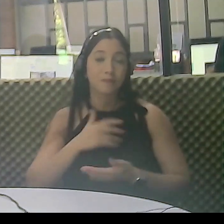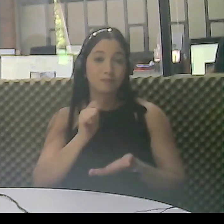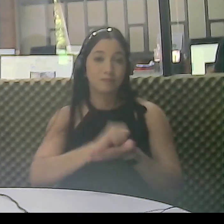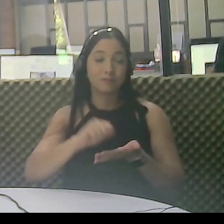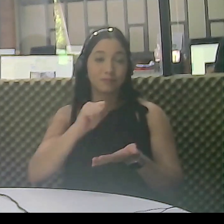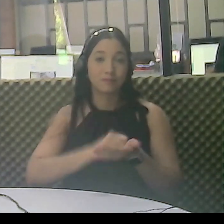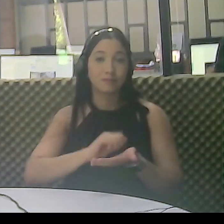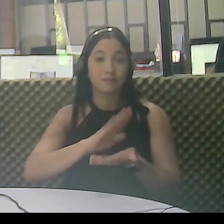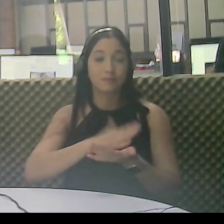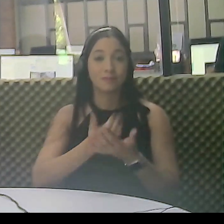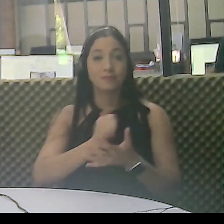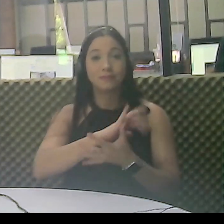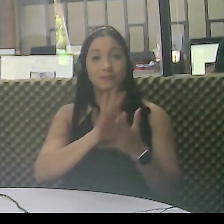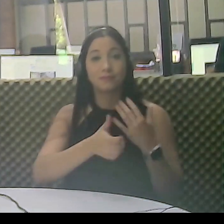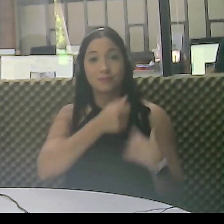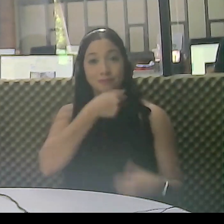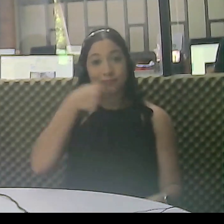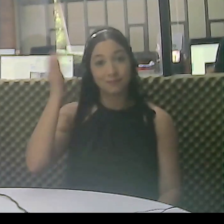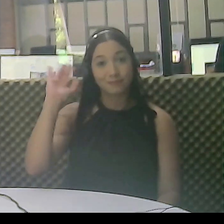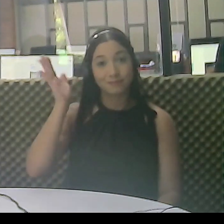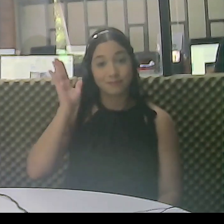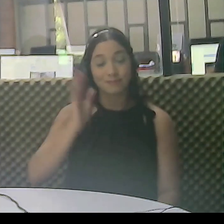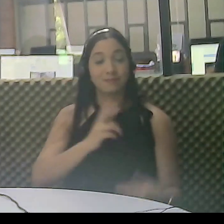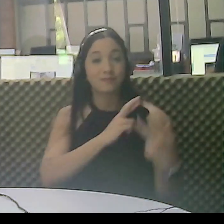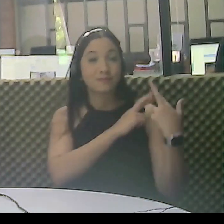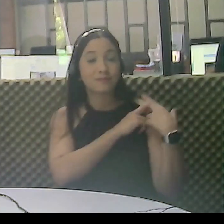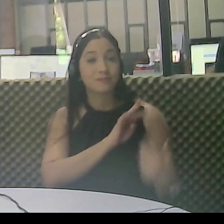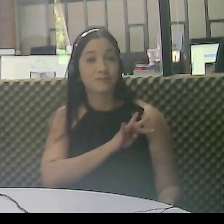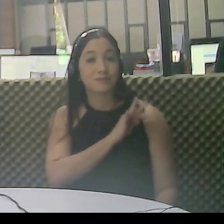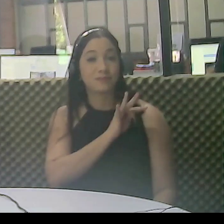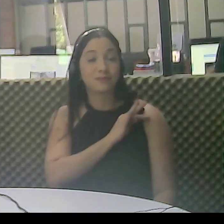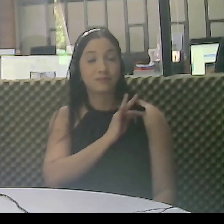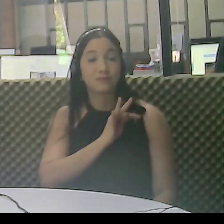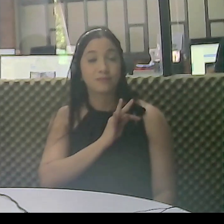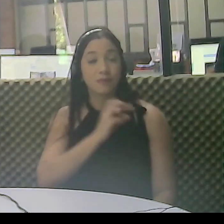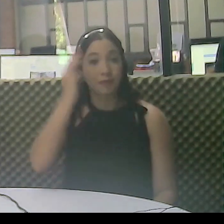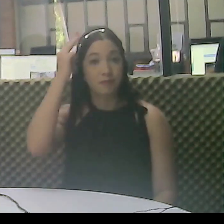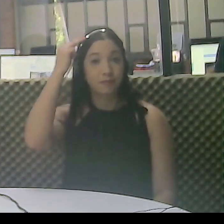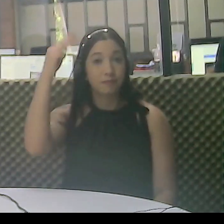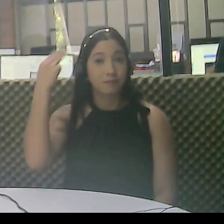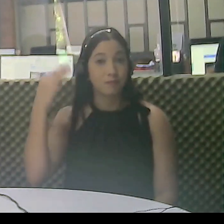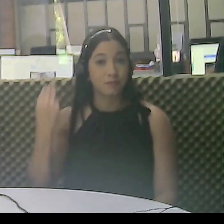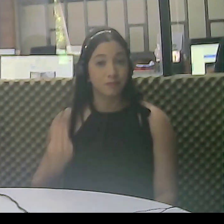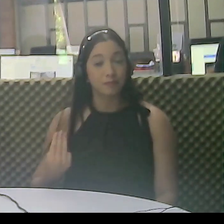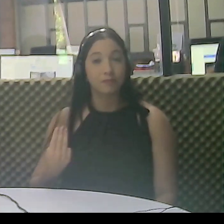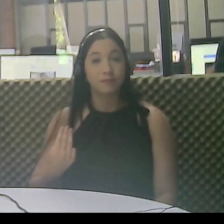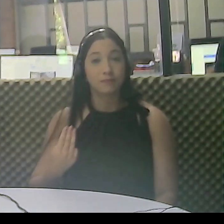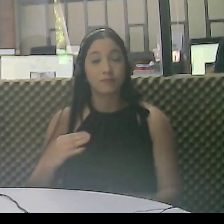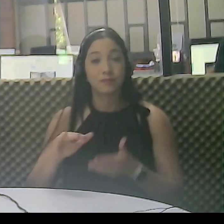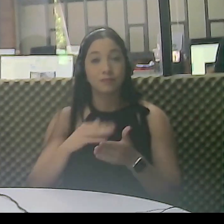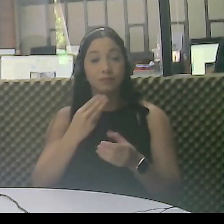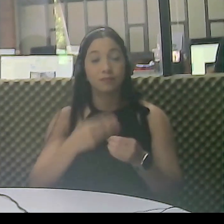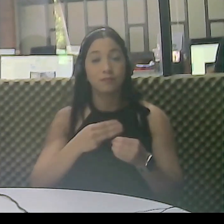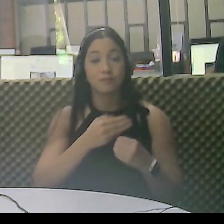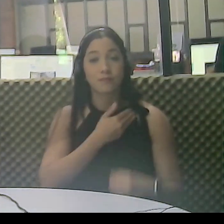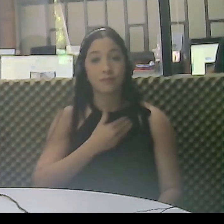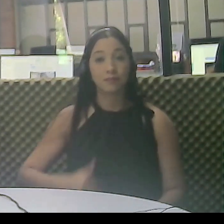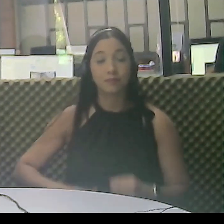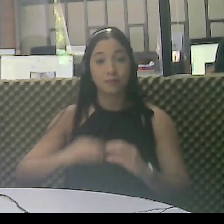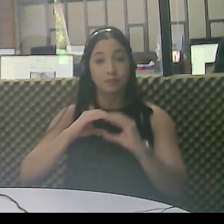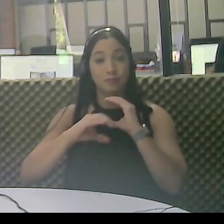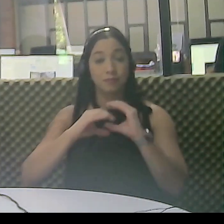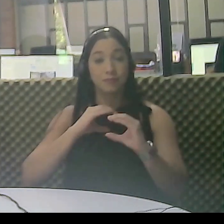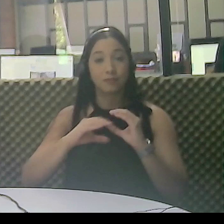Gianotti. Tradução em Libras, Amanda Valentim. Responsável técnico, Matheus Queiroz. Secretário Municipal